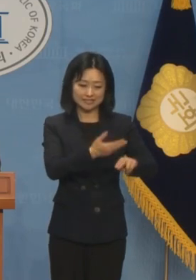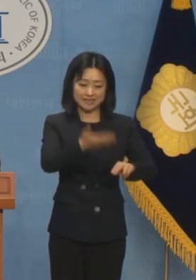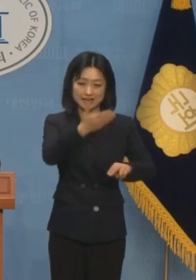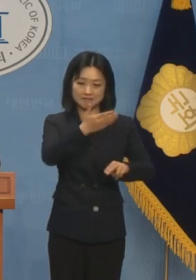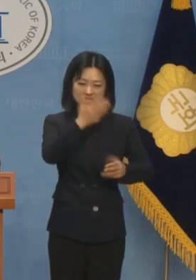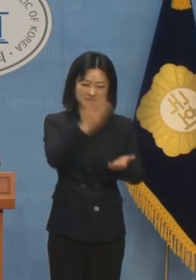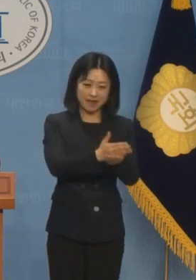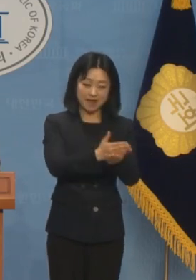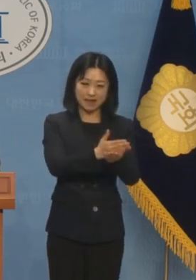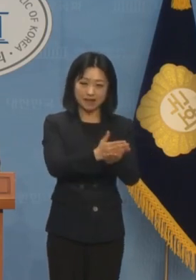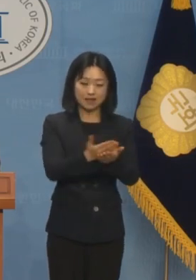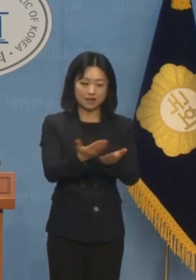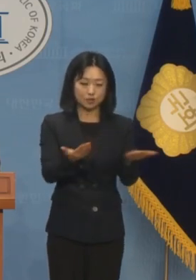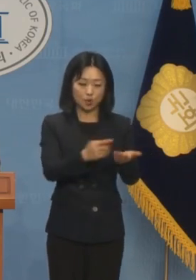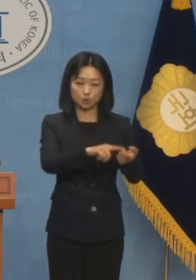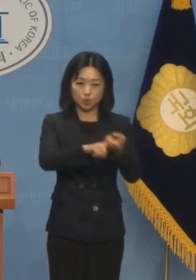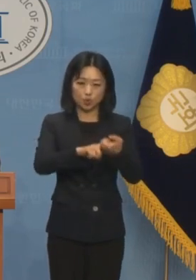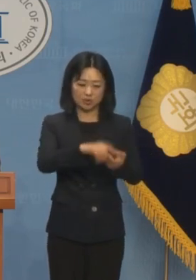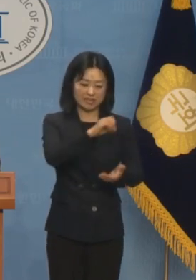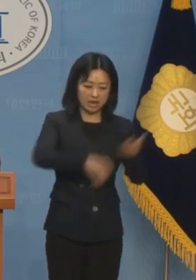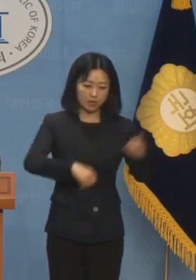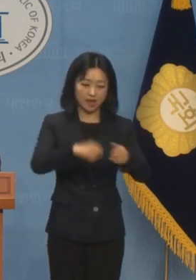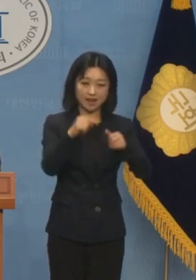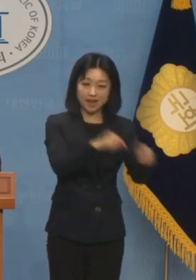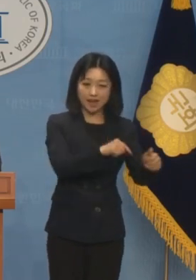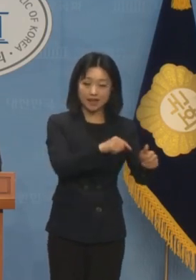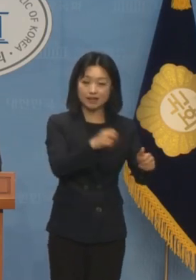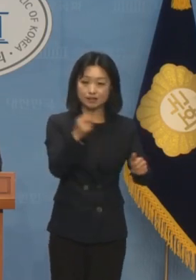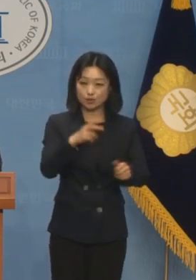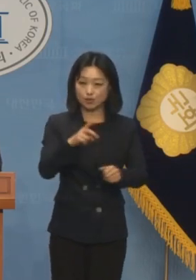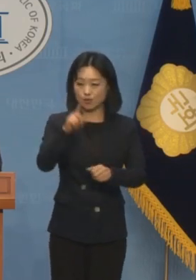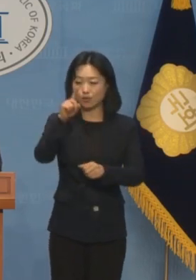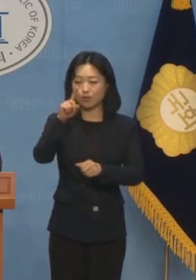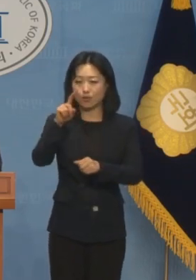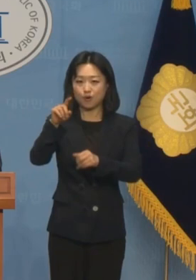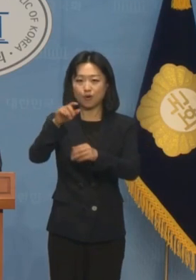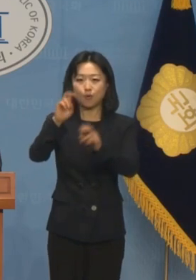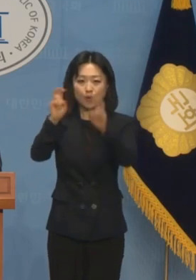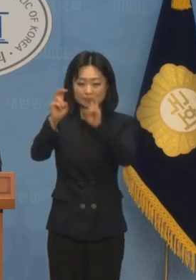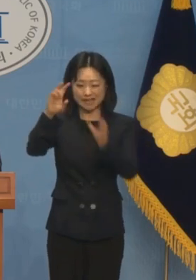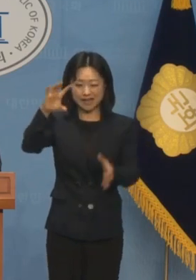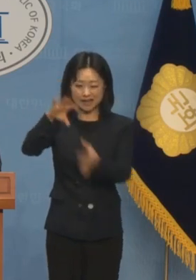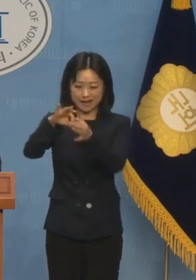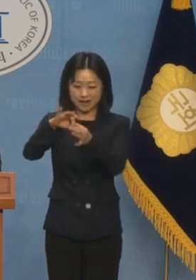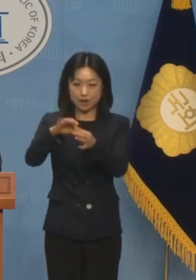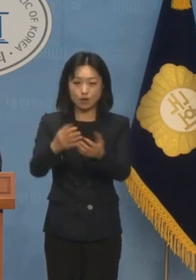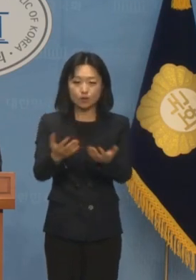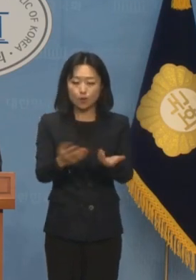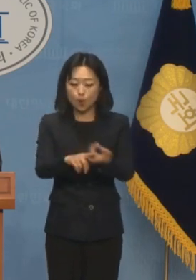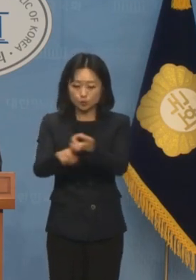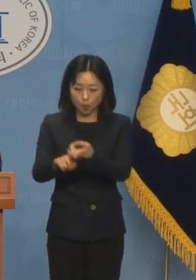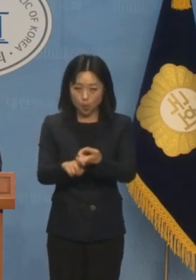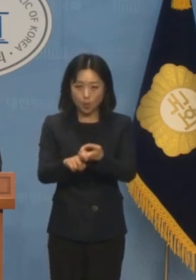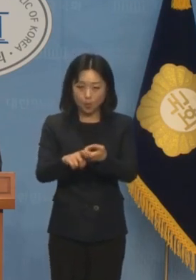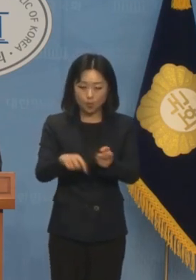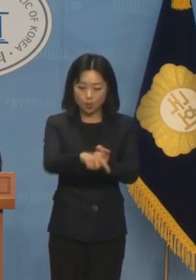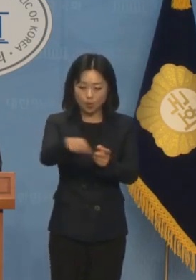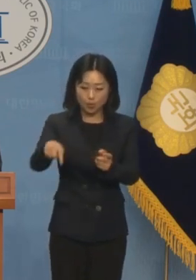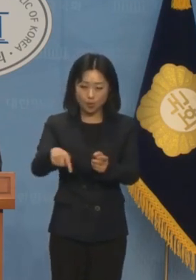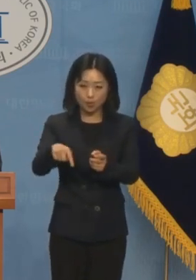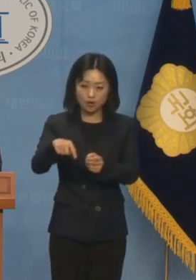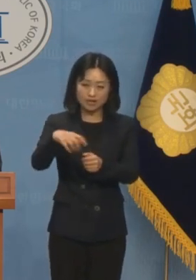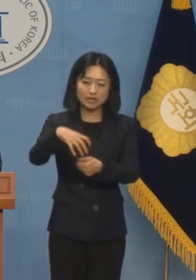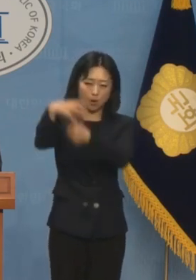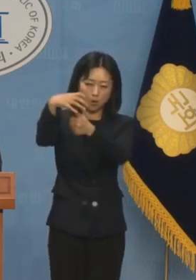탈퇴를 종용하고 어용노조를 지원하며 고섭 대표 노조로 만들었습니다. 이는 그룹의 오너인